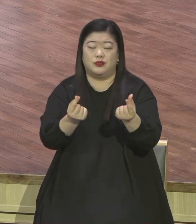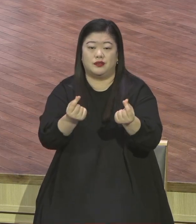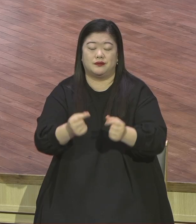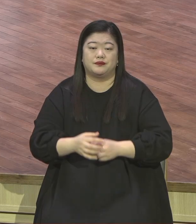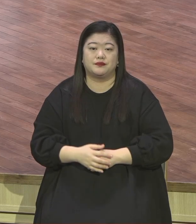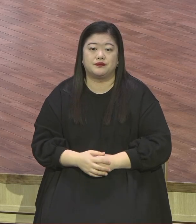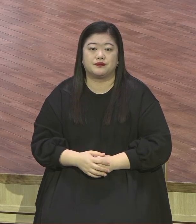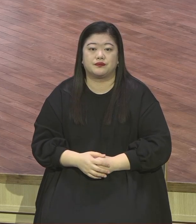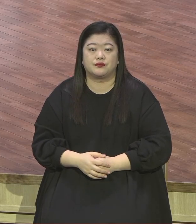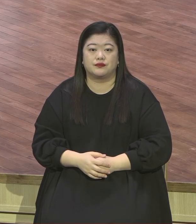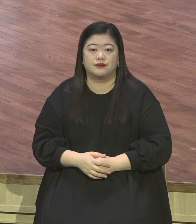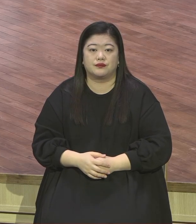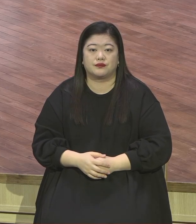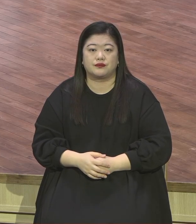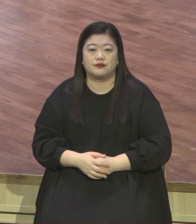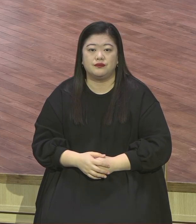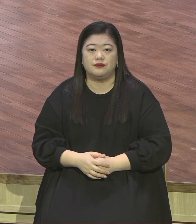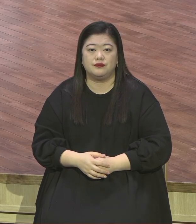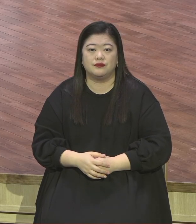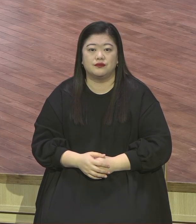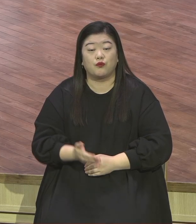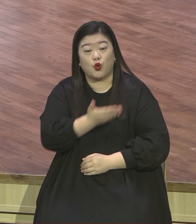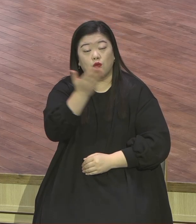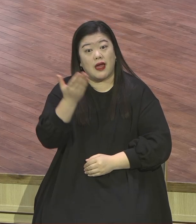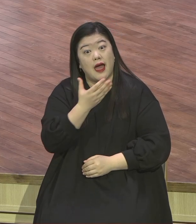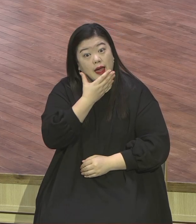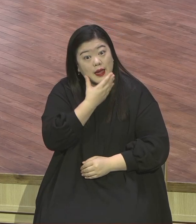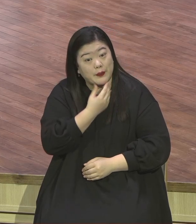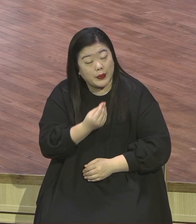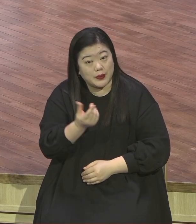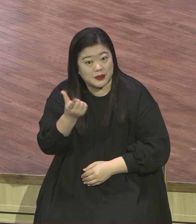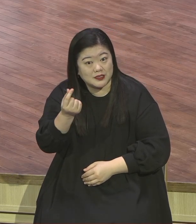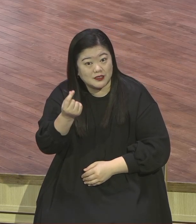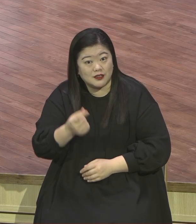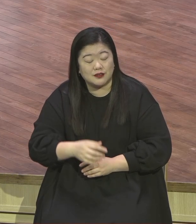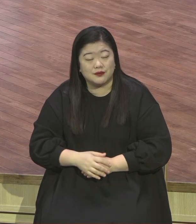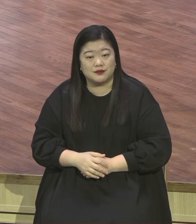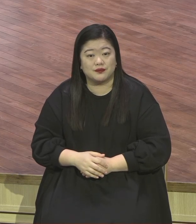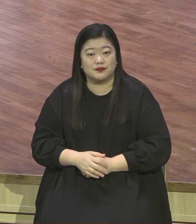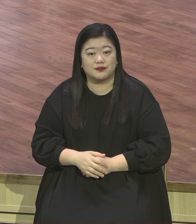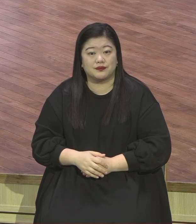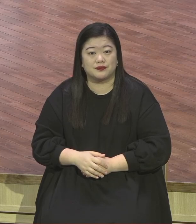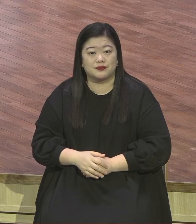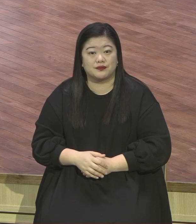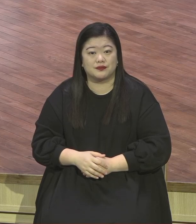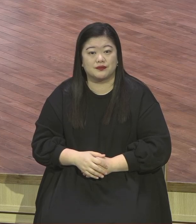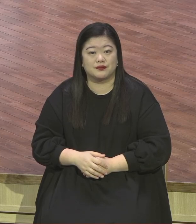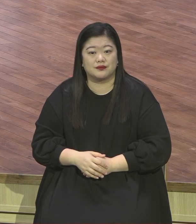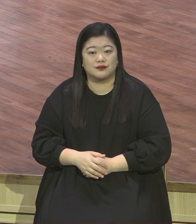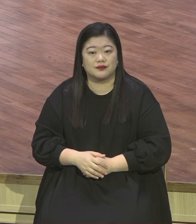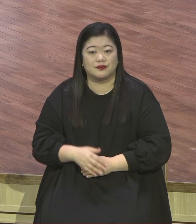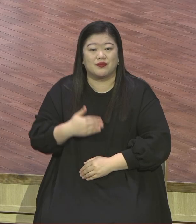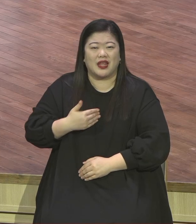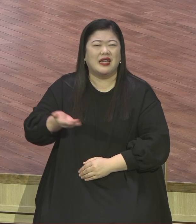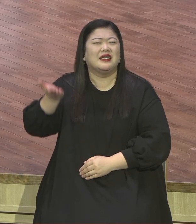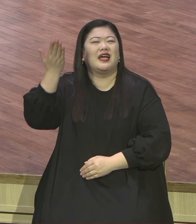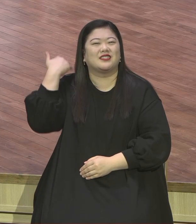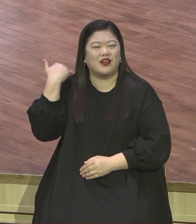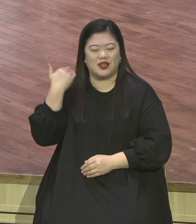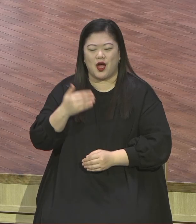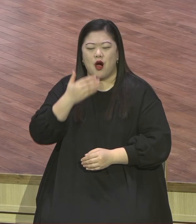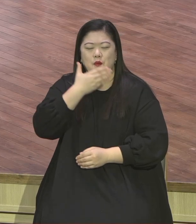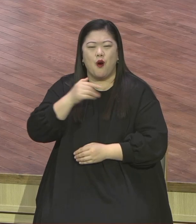우리 교회 그렇잖아요 다 그렇잖아요 너무 행복해 하잖아요 옛날에 안 그랬어요 옛날에 있었던 교회는 인상 팍팍 서고